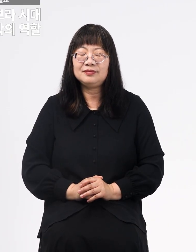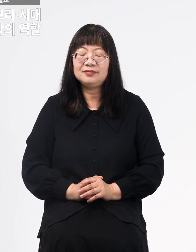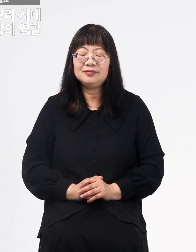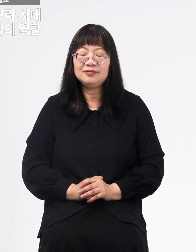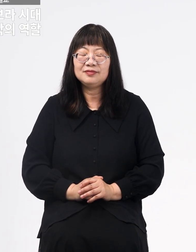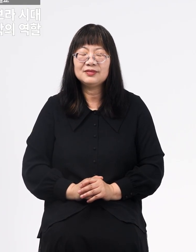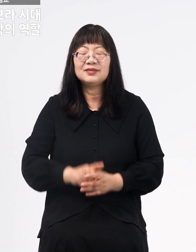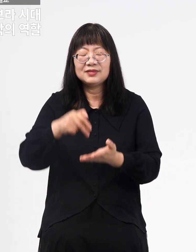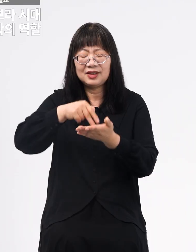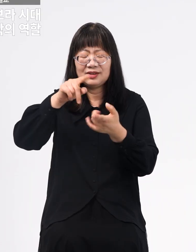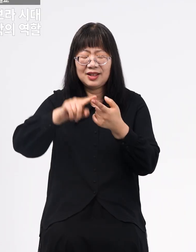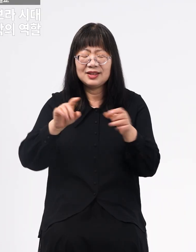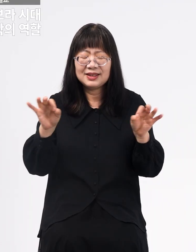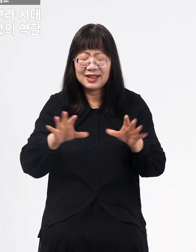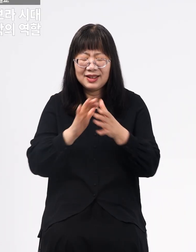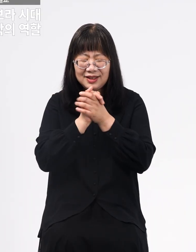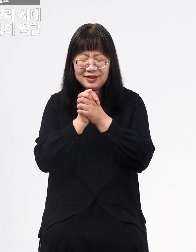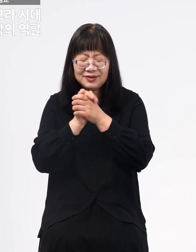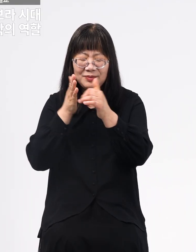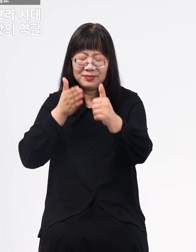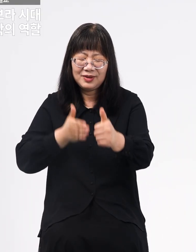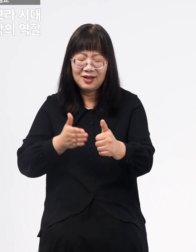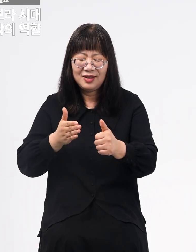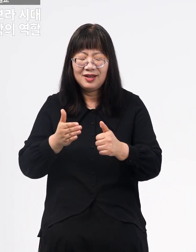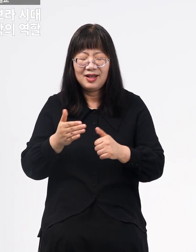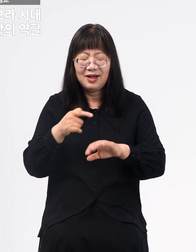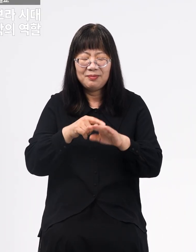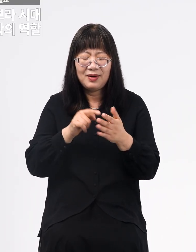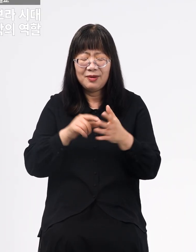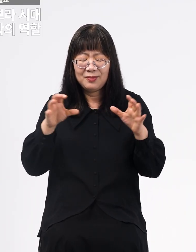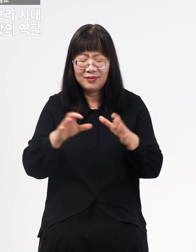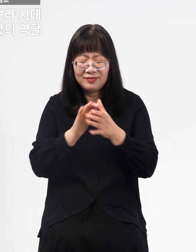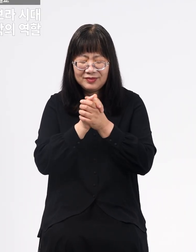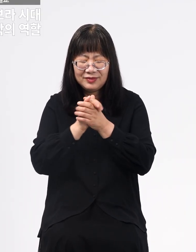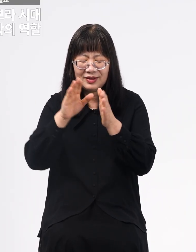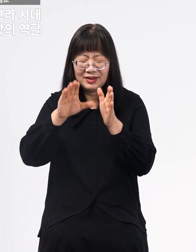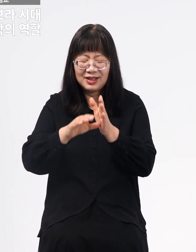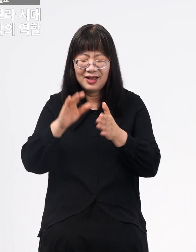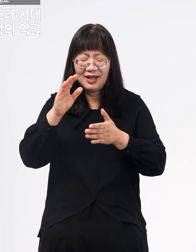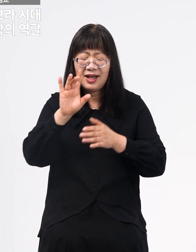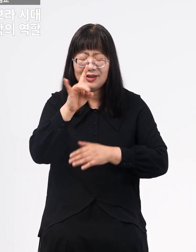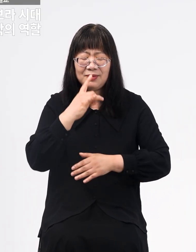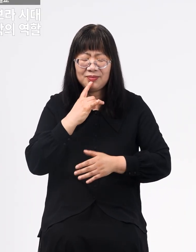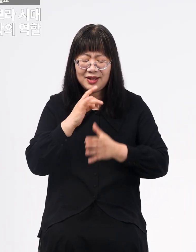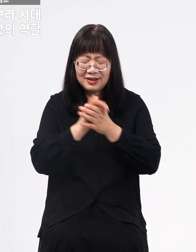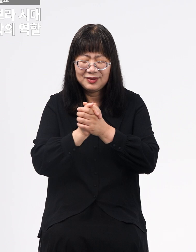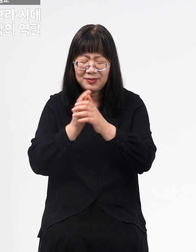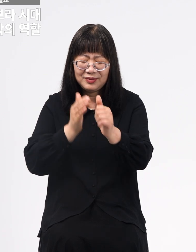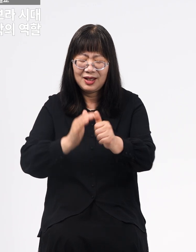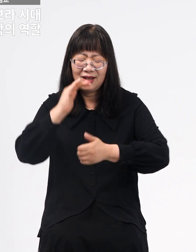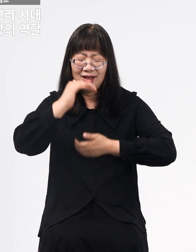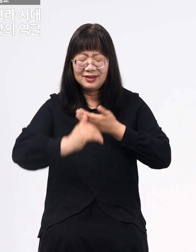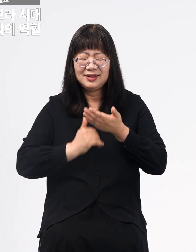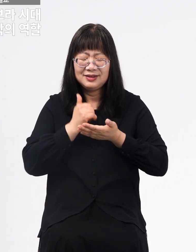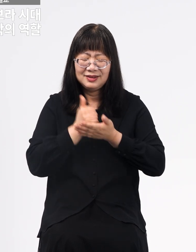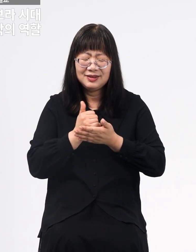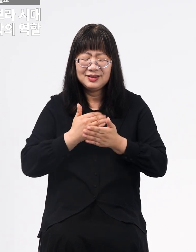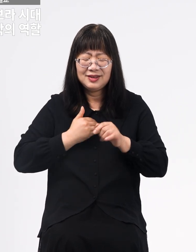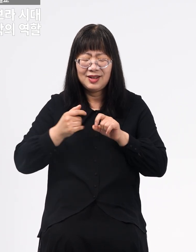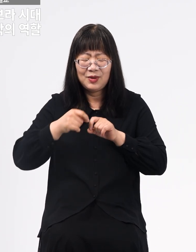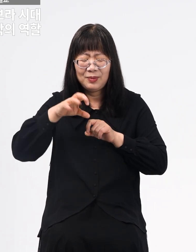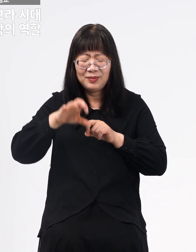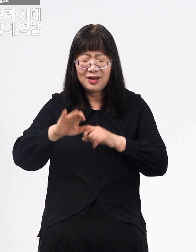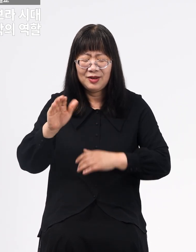우리 서신 채로 잠깐 기도합시다. 우리 합심해서 기도할 때 하나만 기도하십시다. 하나님, 내